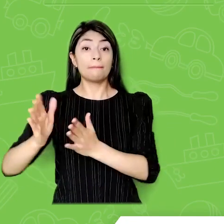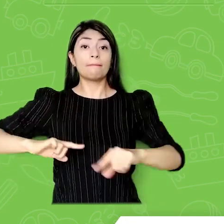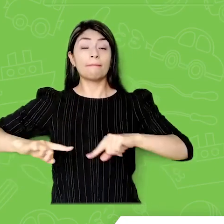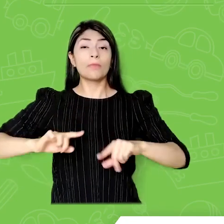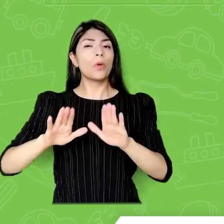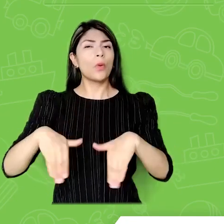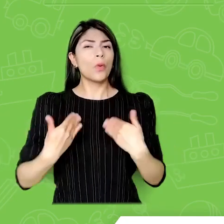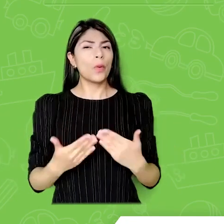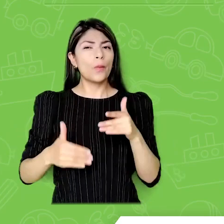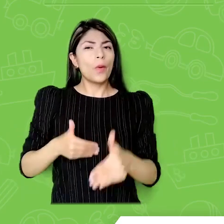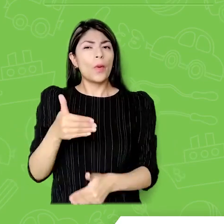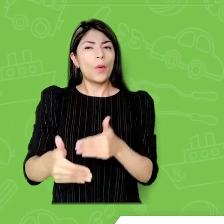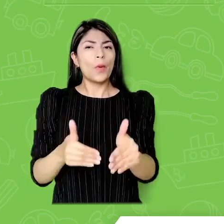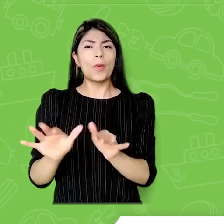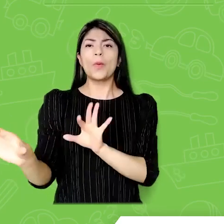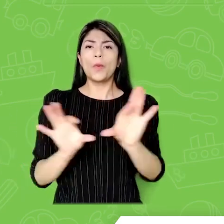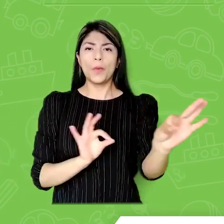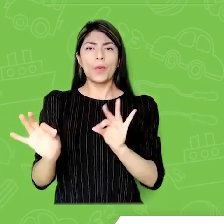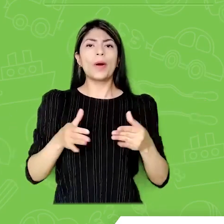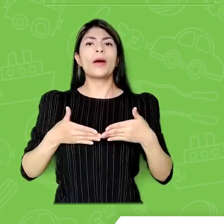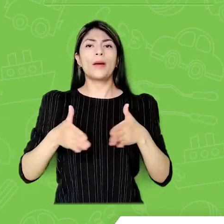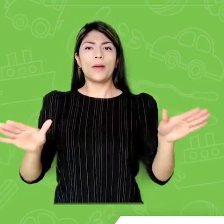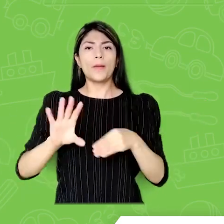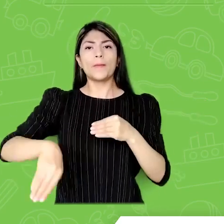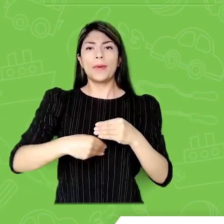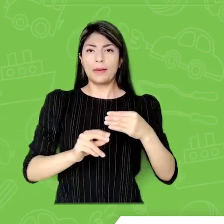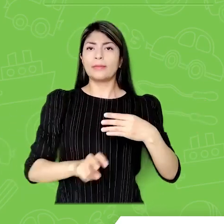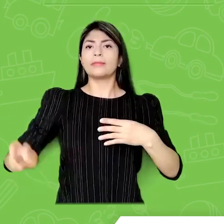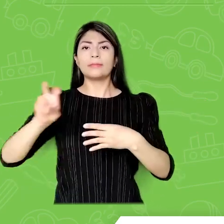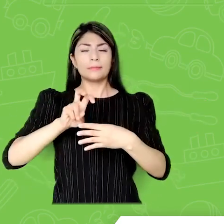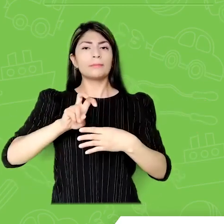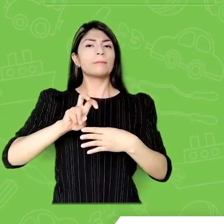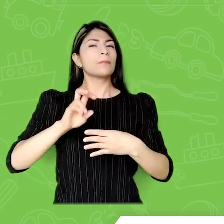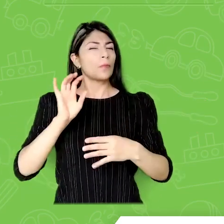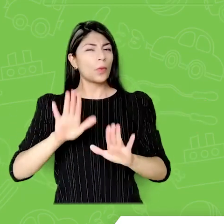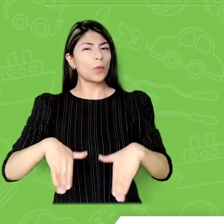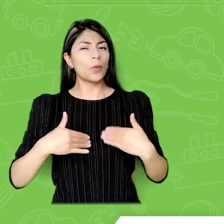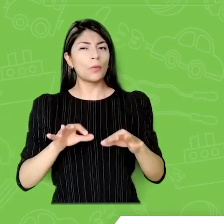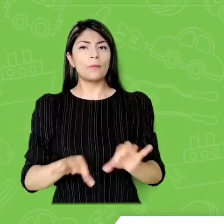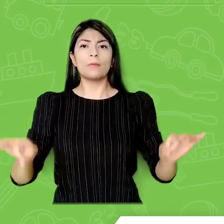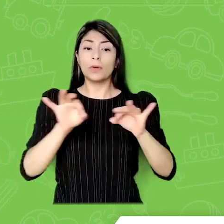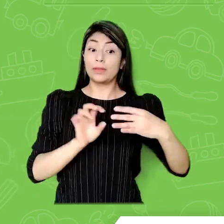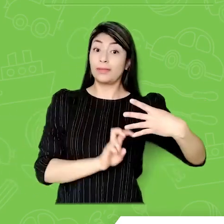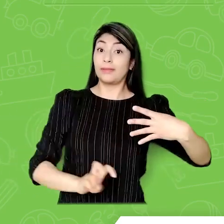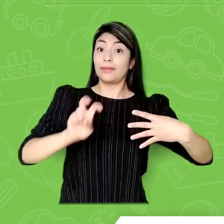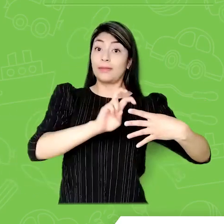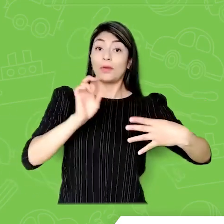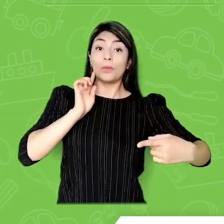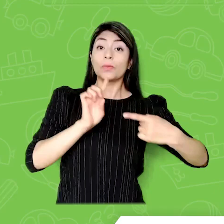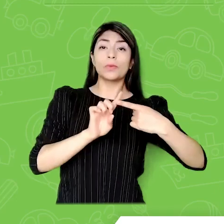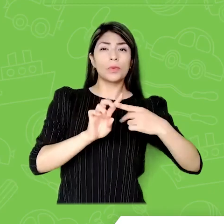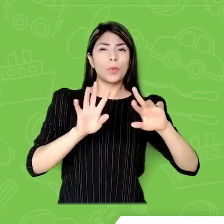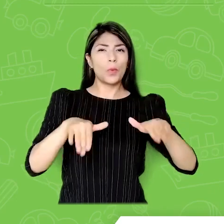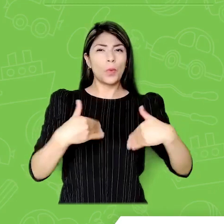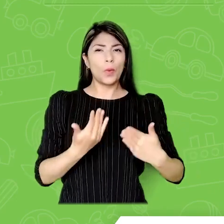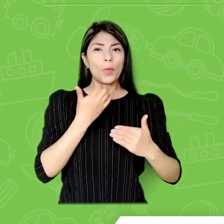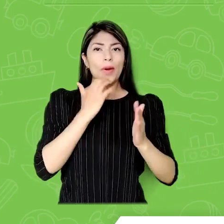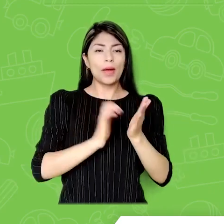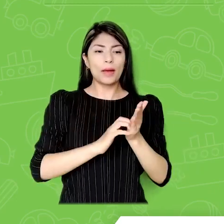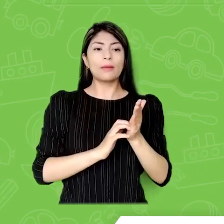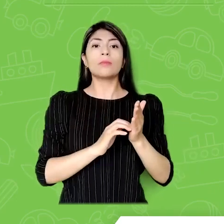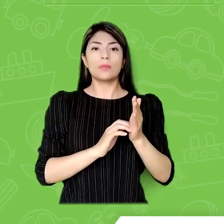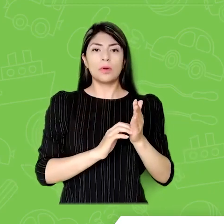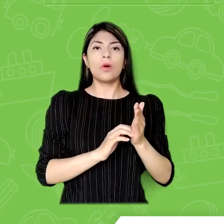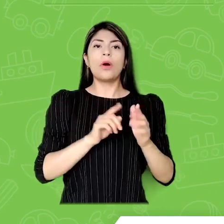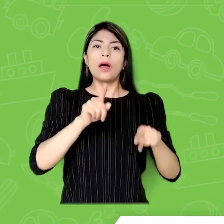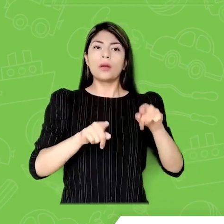se hará mediante procesos de selección abiertos y de ascenso, precisando que el de ascenso tiene como finalidad permitir la movilidad